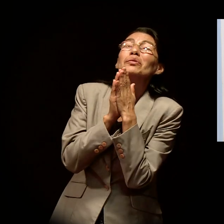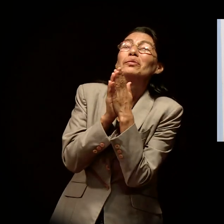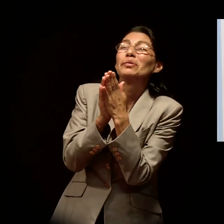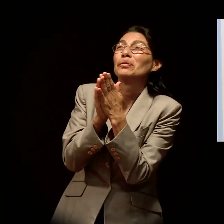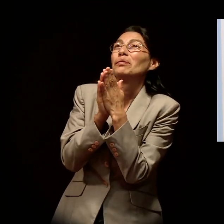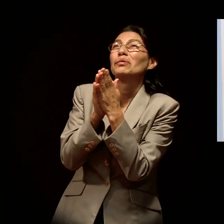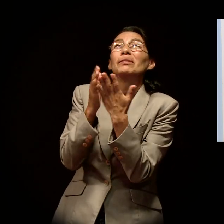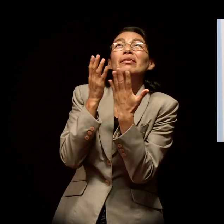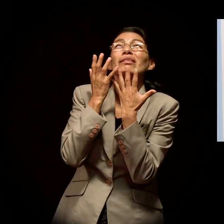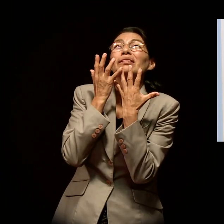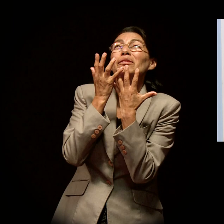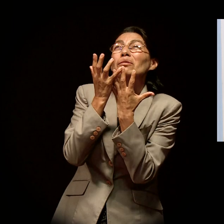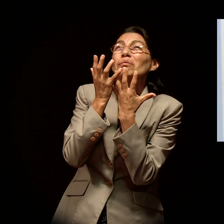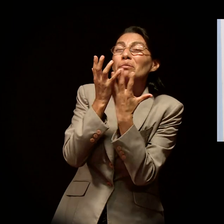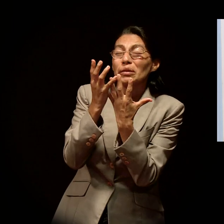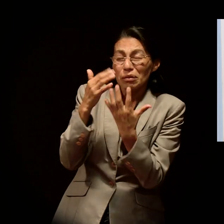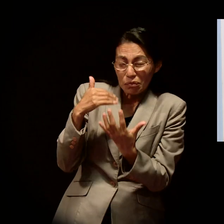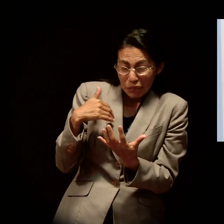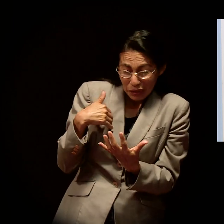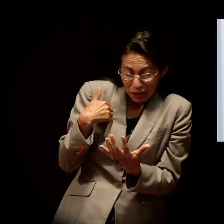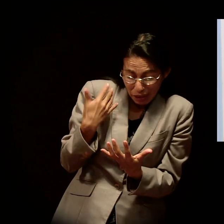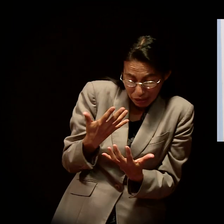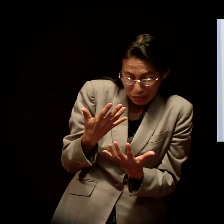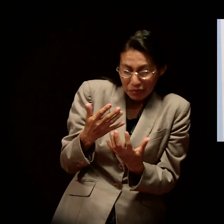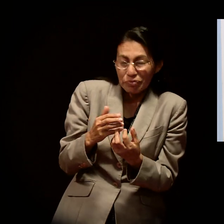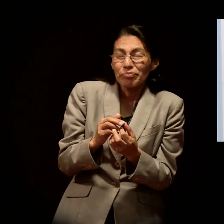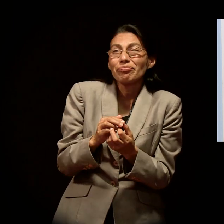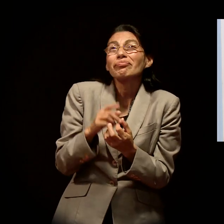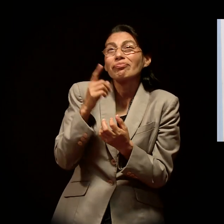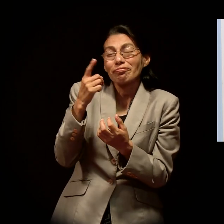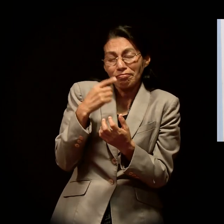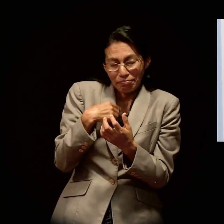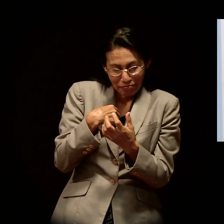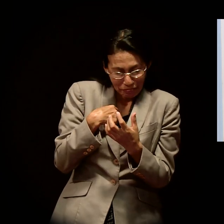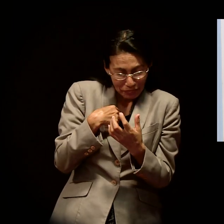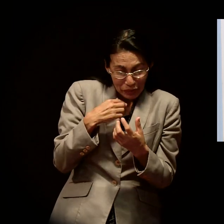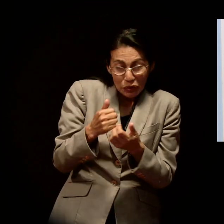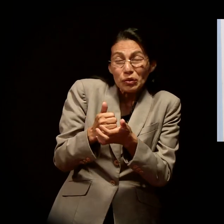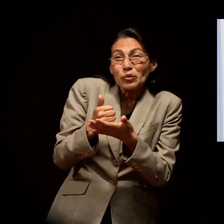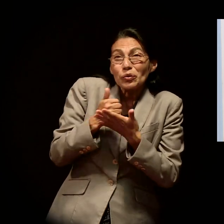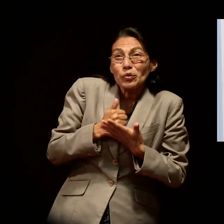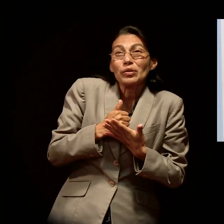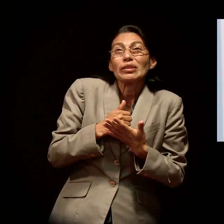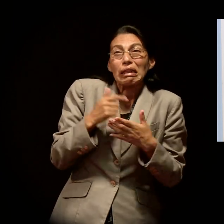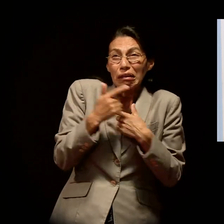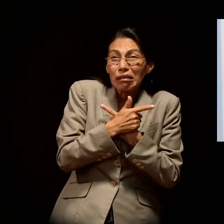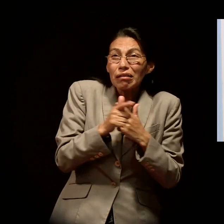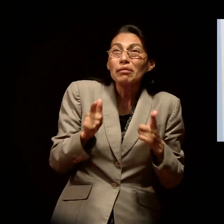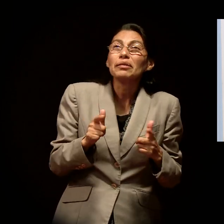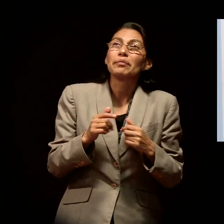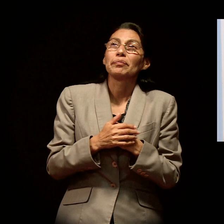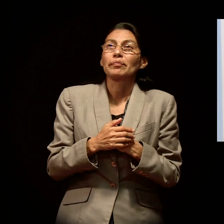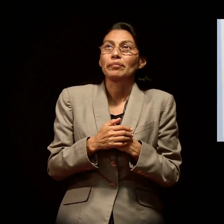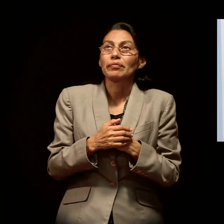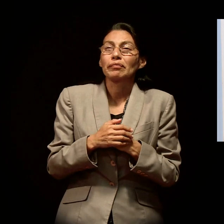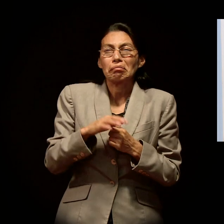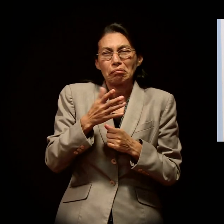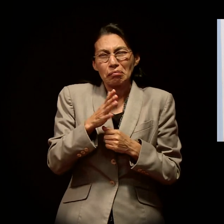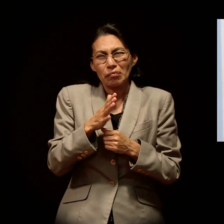por lo tanto te ruego que hagas un milagro Y me saques de esa